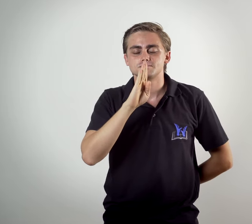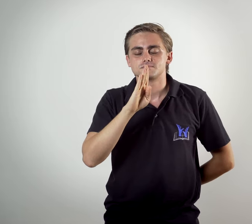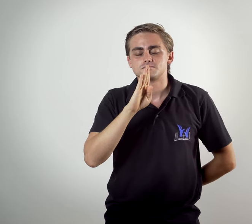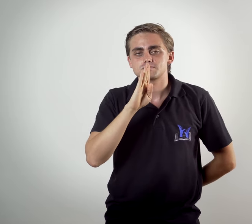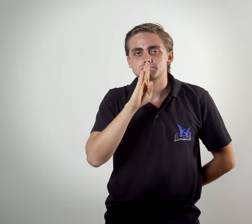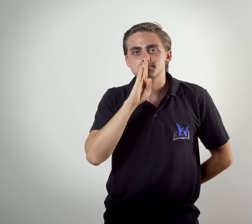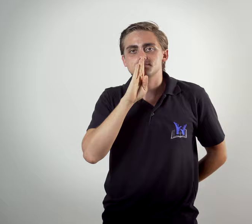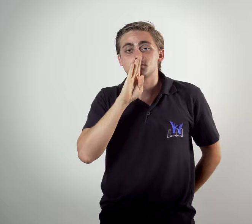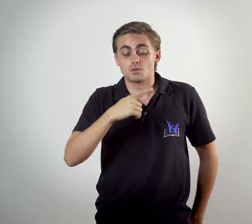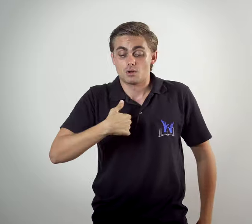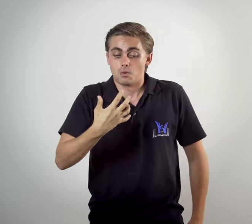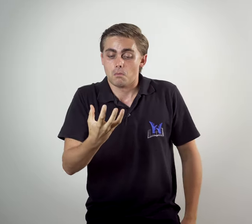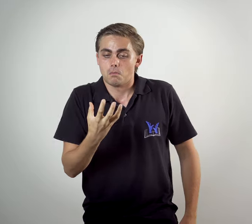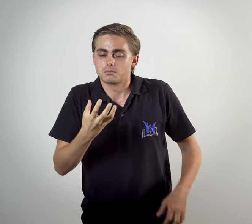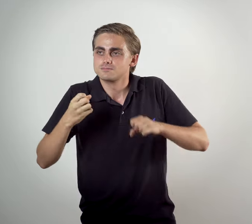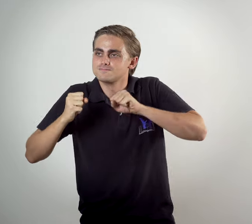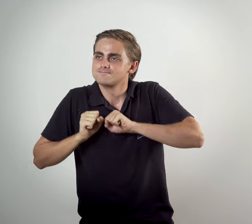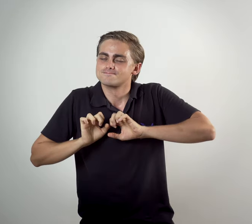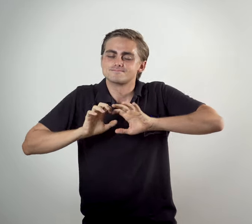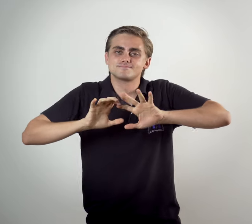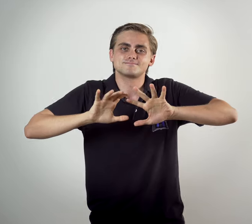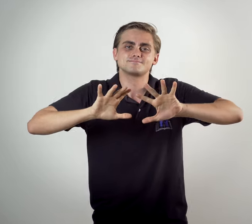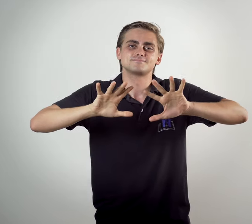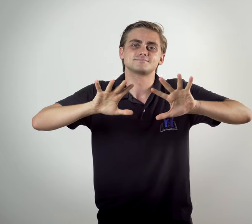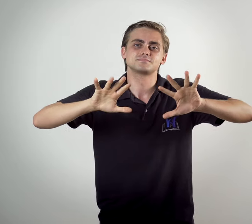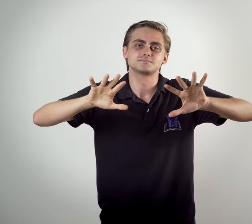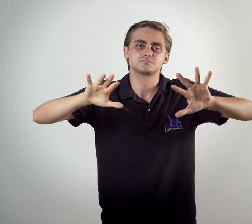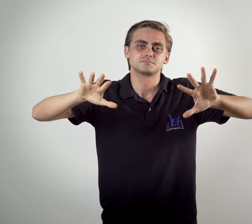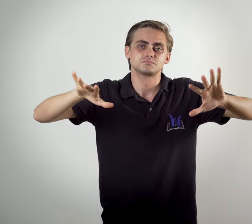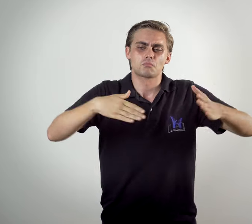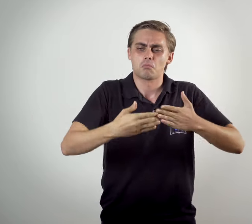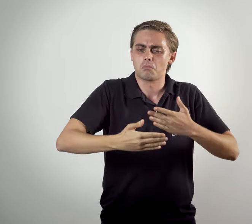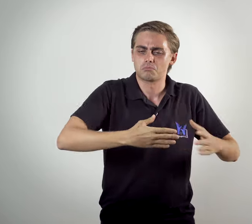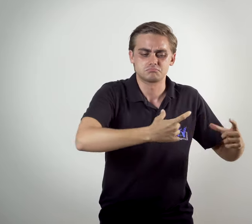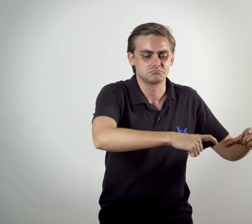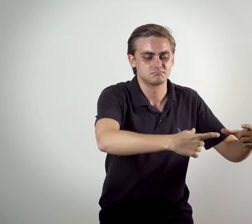amor. Eu quero brilhar por ti, tirar onde quer.